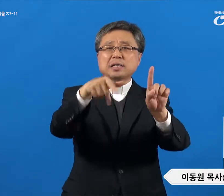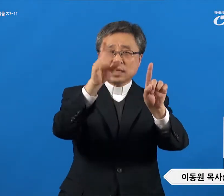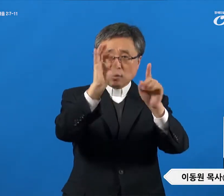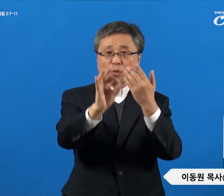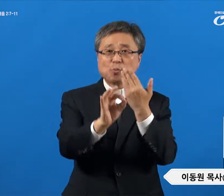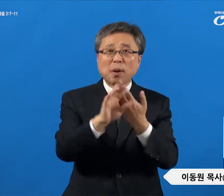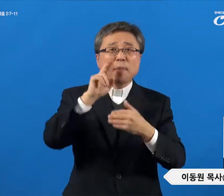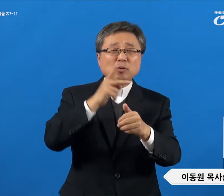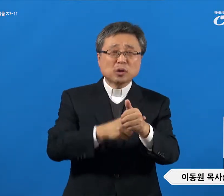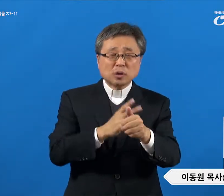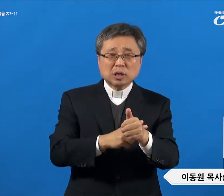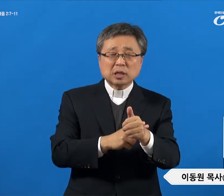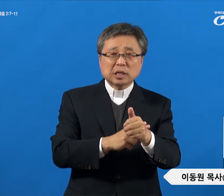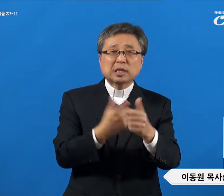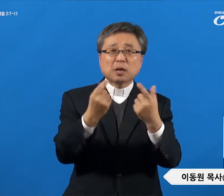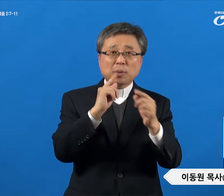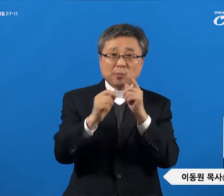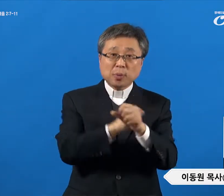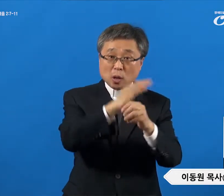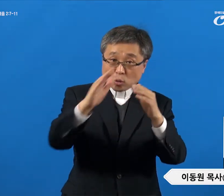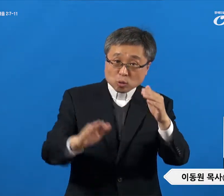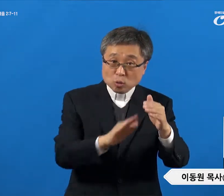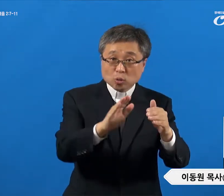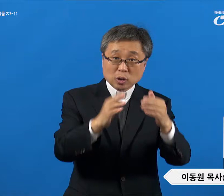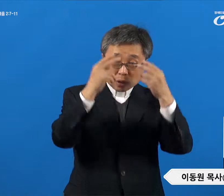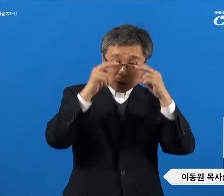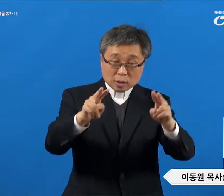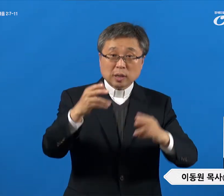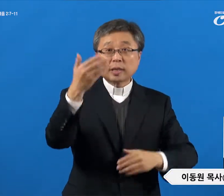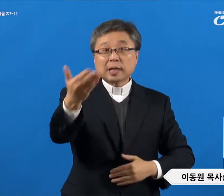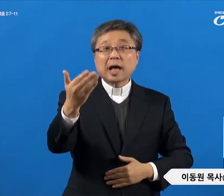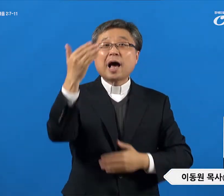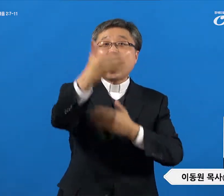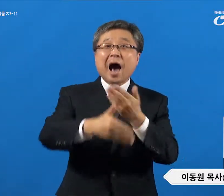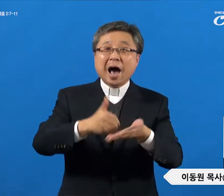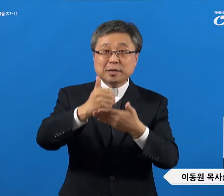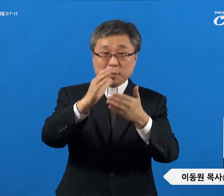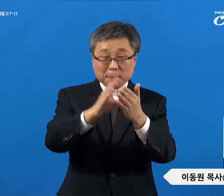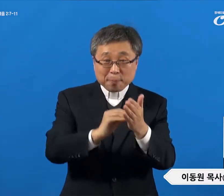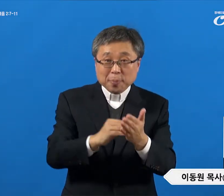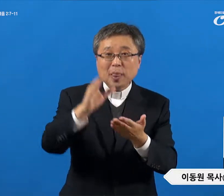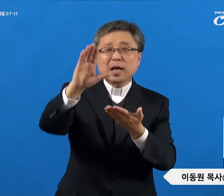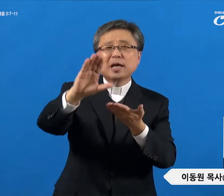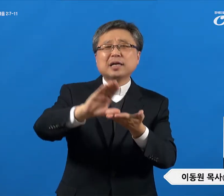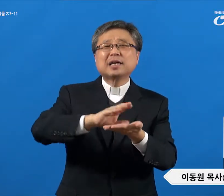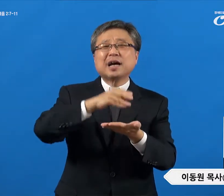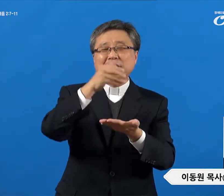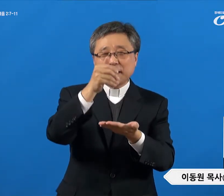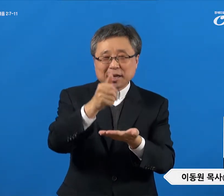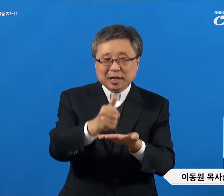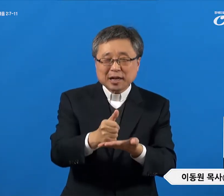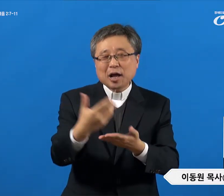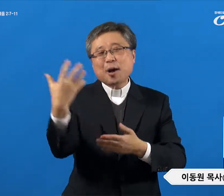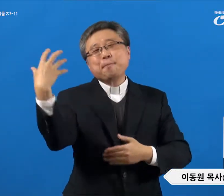이렇게 말합니다. 성도들을 향해서 당신들은 하나님의 비밀인 그리스도를 맡은